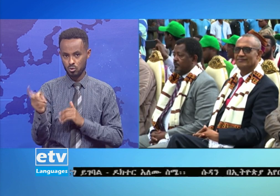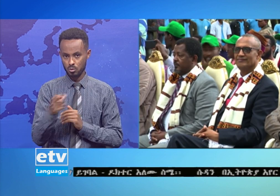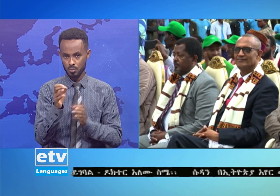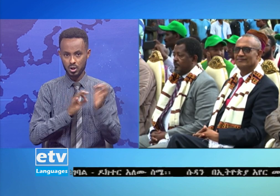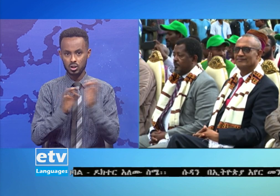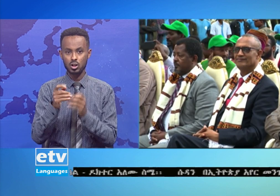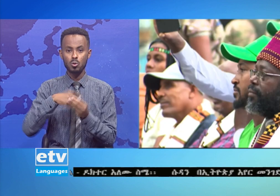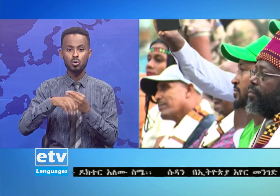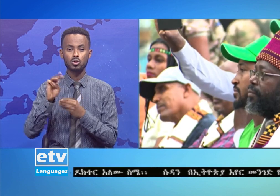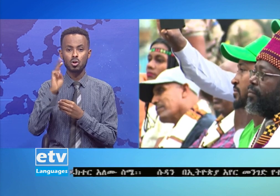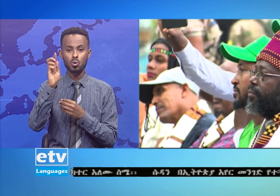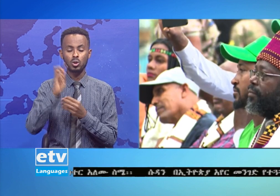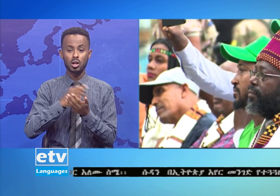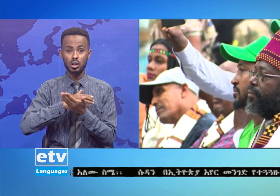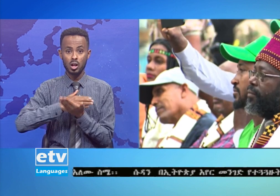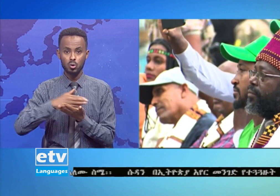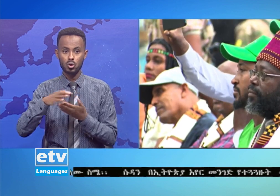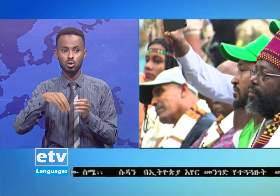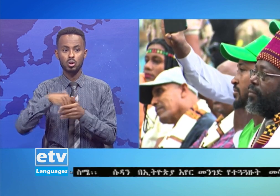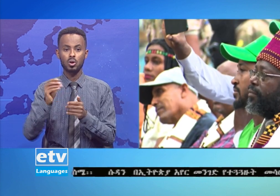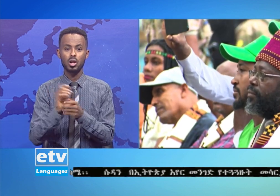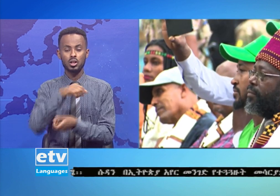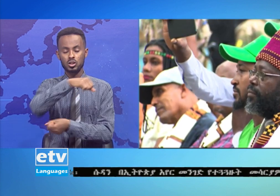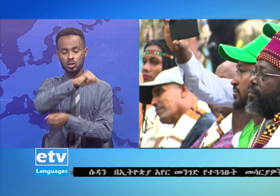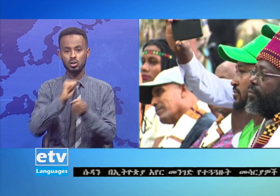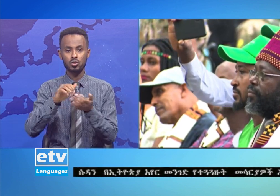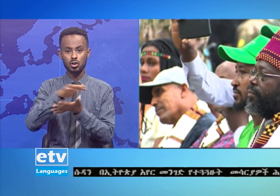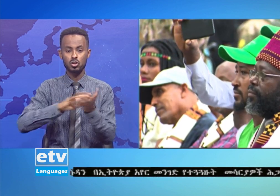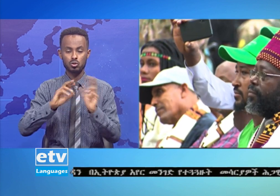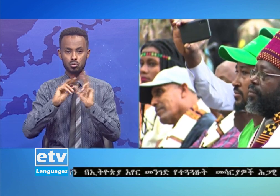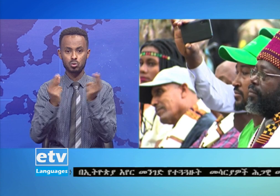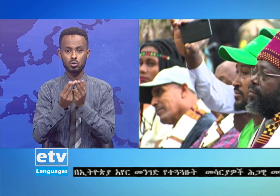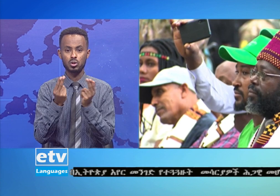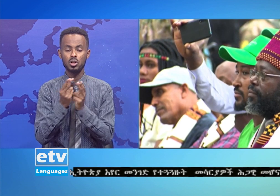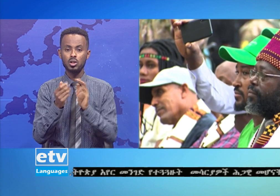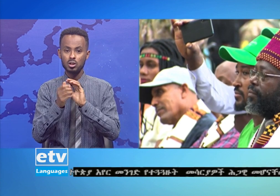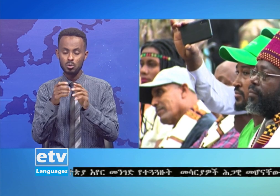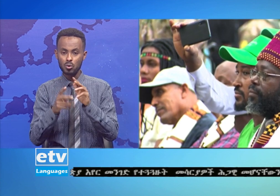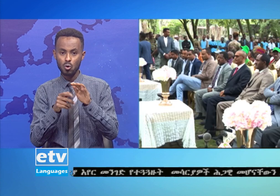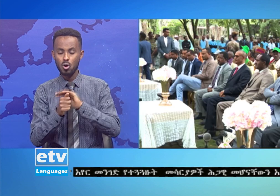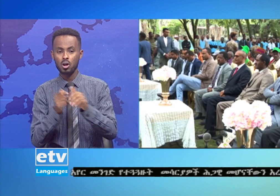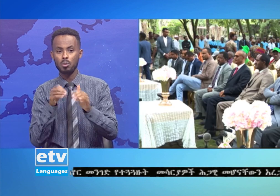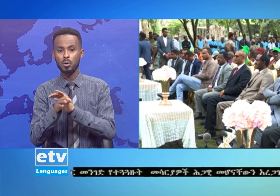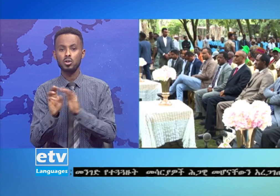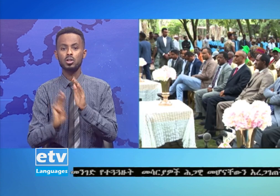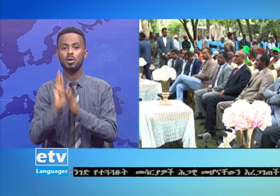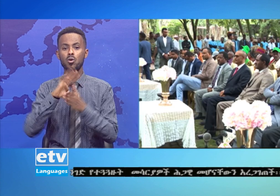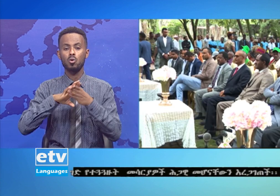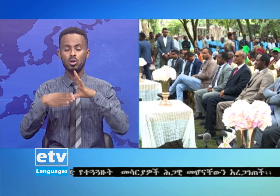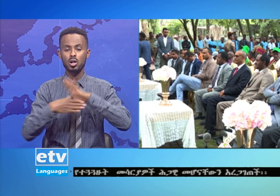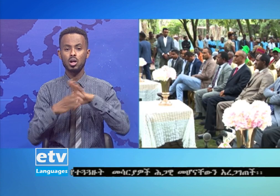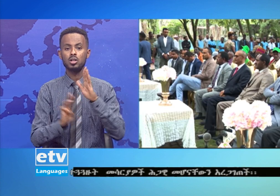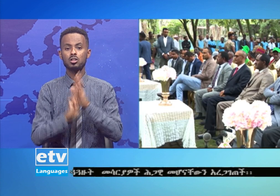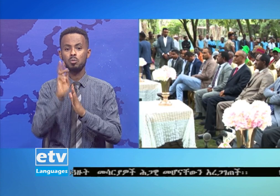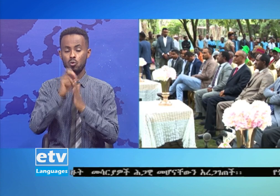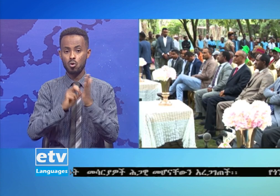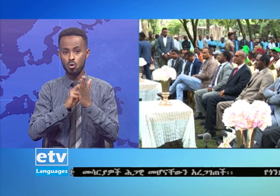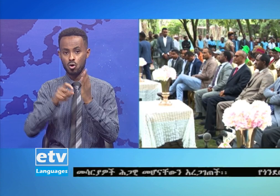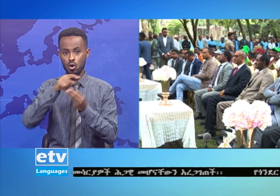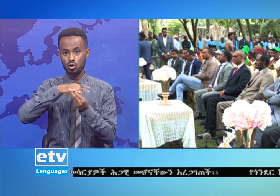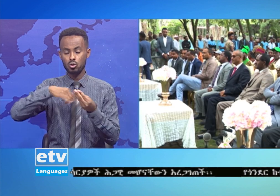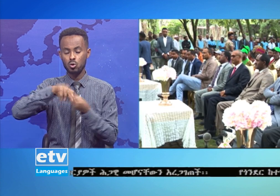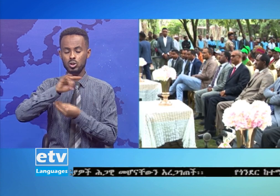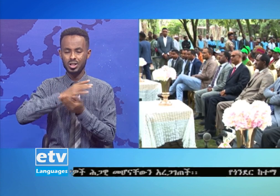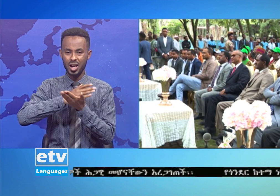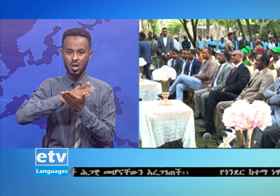ሰሞኑን ከሰቆጣ ተጠራርጎ የወጣውና የተደመሰሰው የሽብር ቡድን ሰርጎ ከገባባቸው የሰሜን ጎንደርና ሰሜን ወሎ ዞኖች